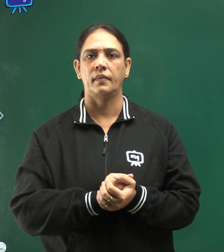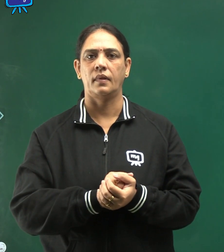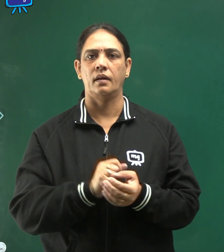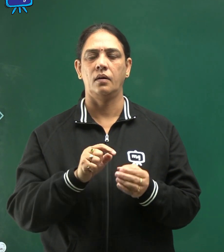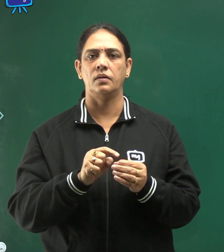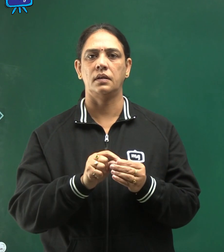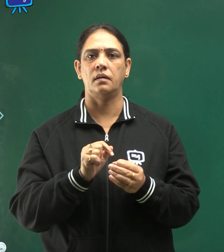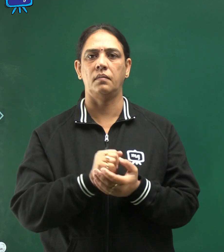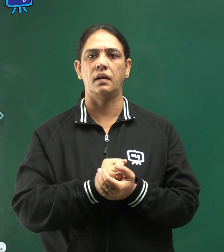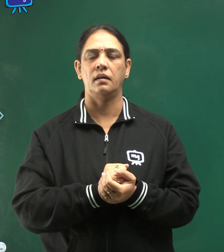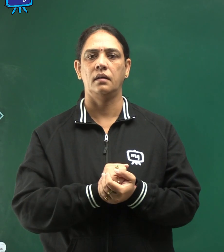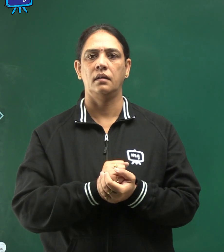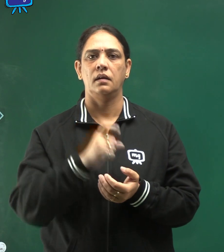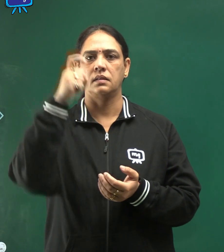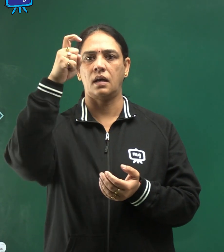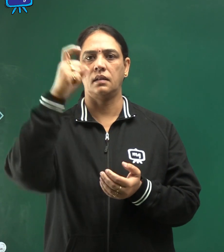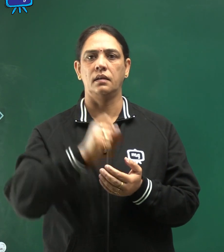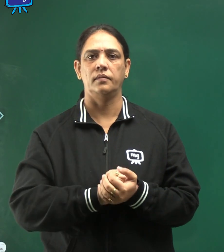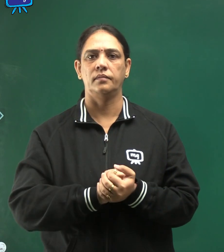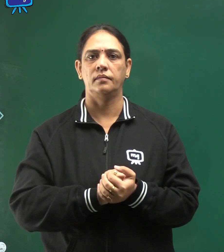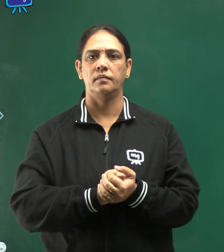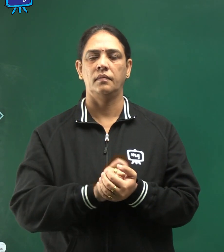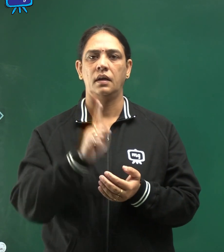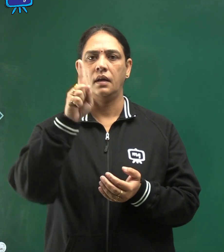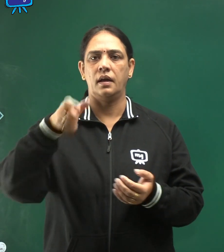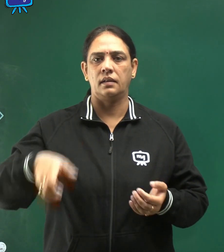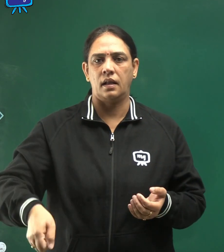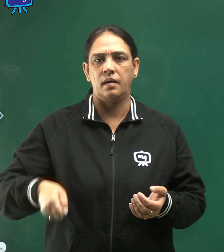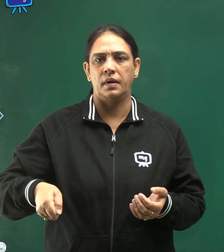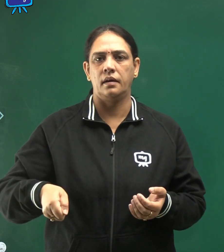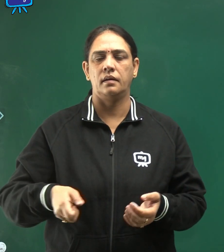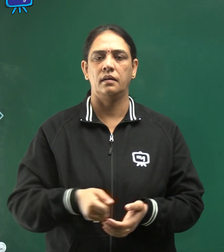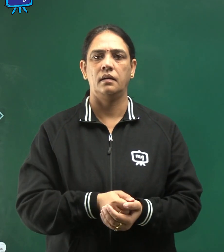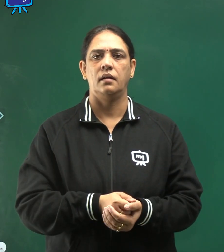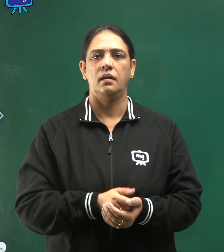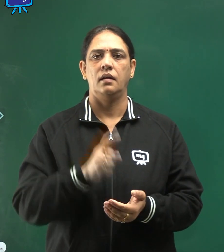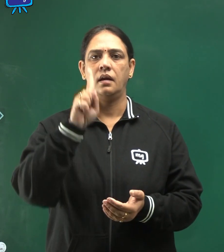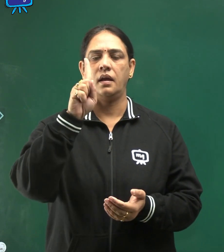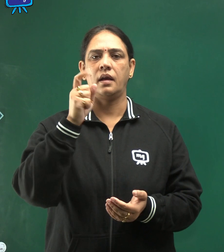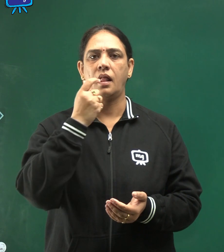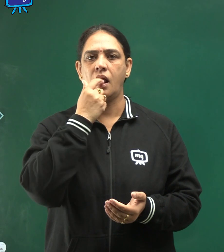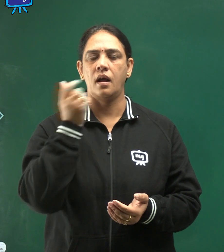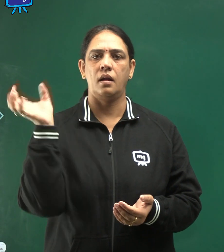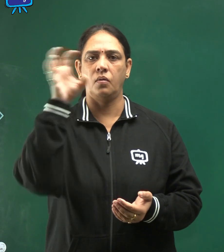प्रश्न नंबर 7, एक थैले में एक लाल गेंद,